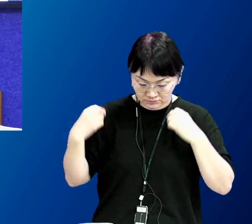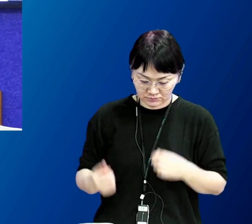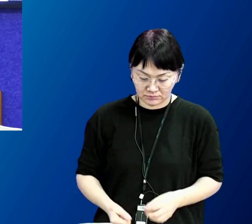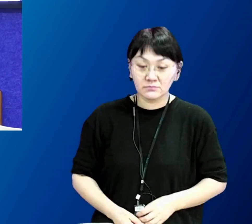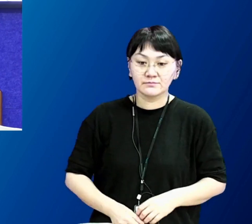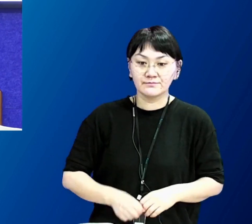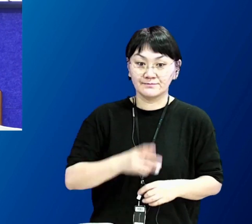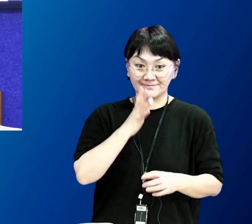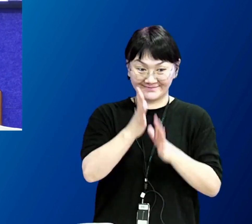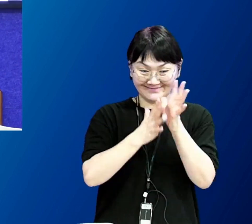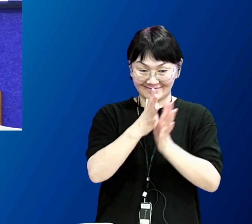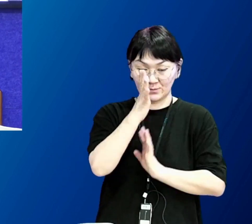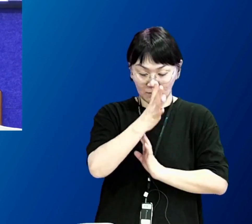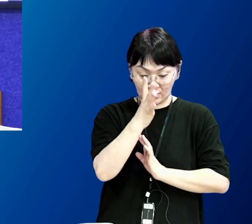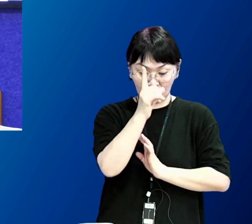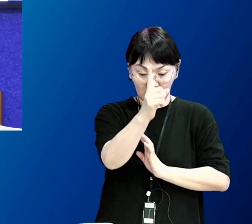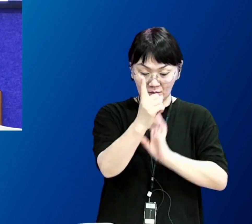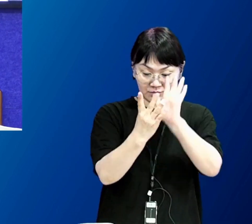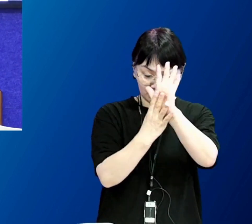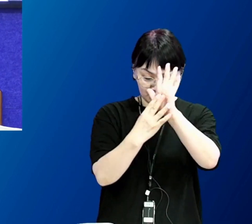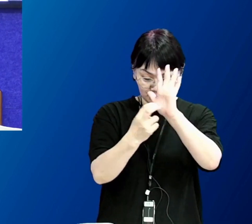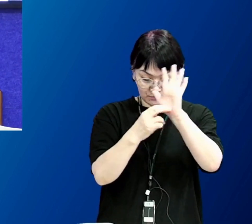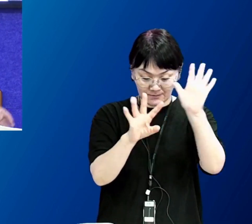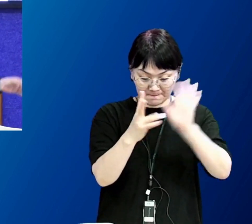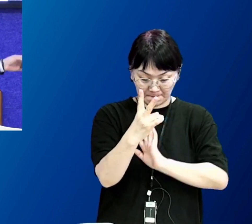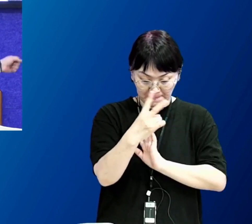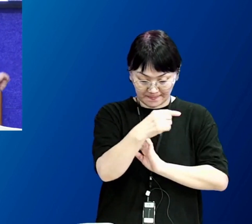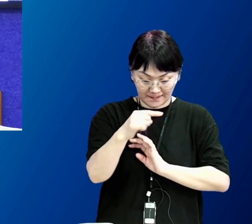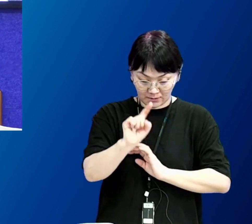너 나로 이신 아론 와이러스 아론 거로